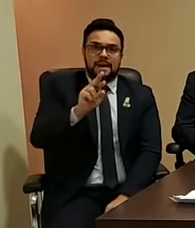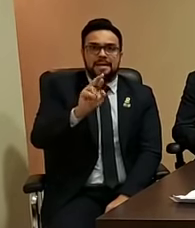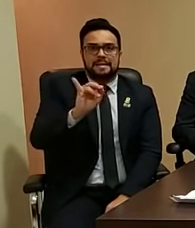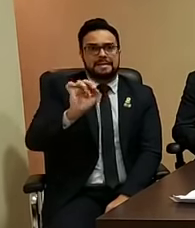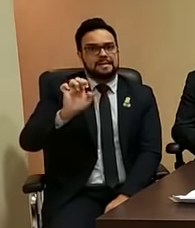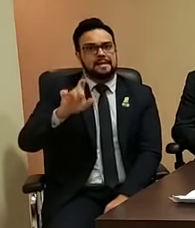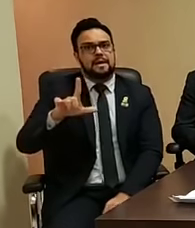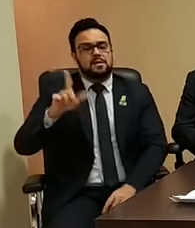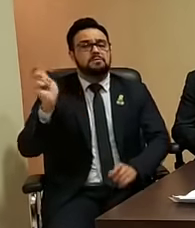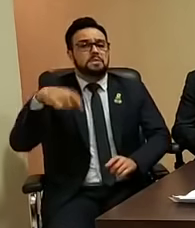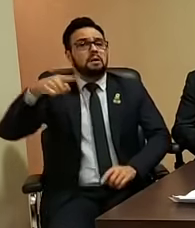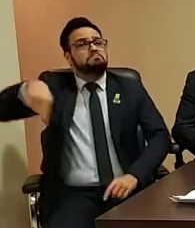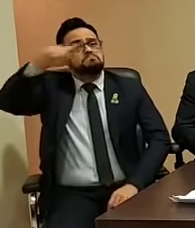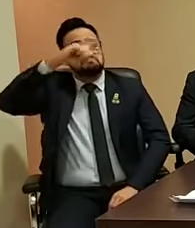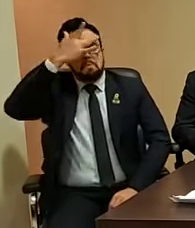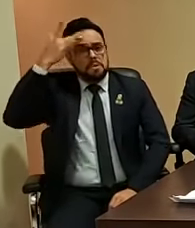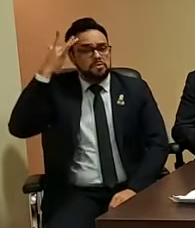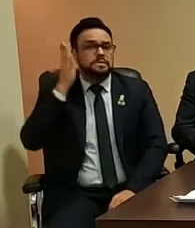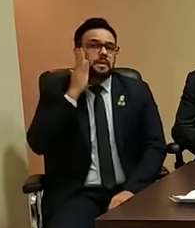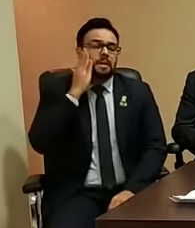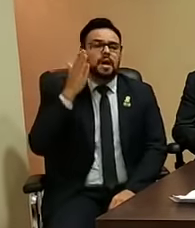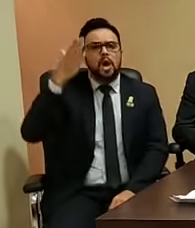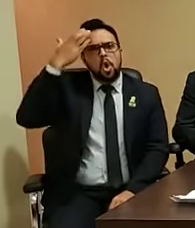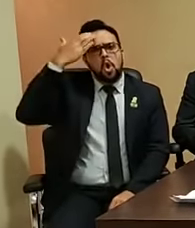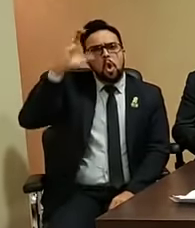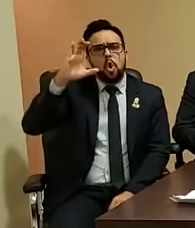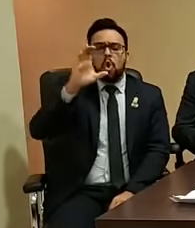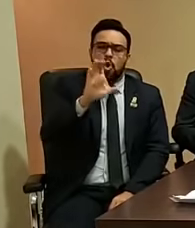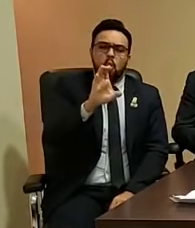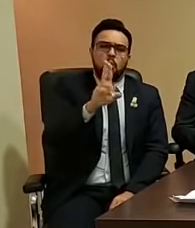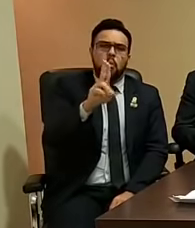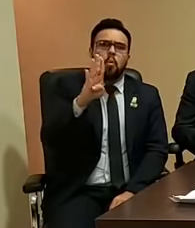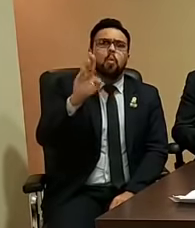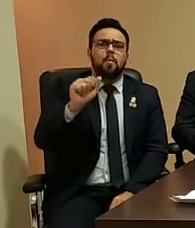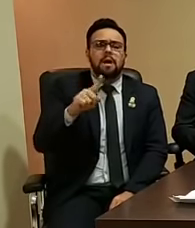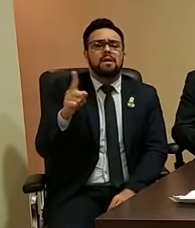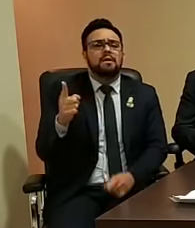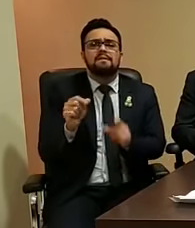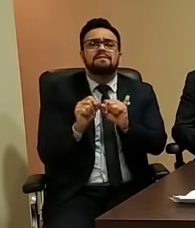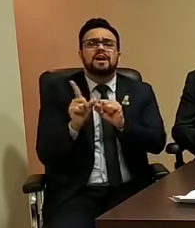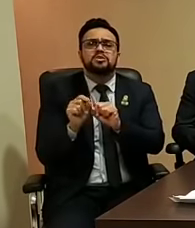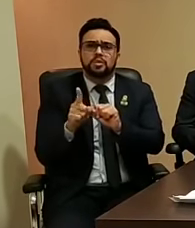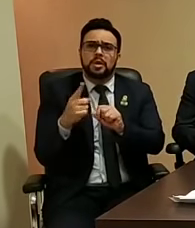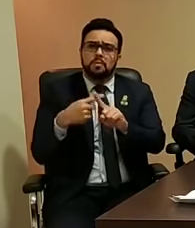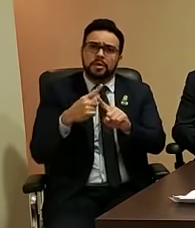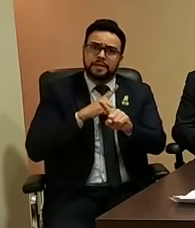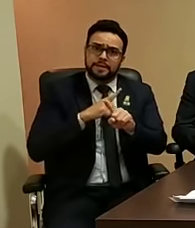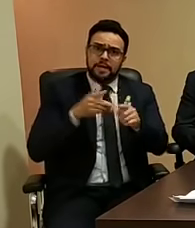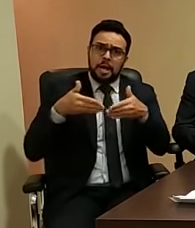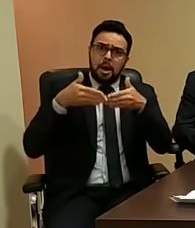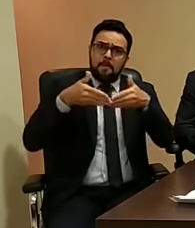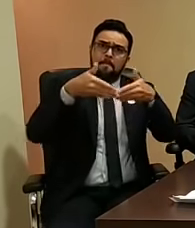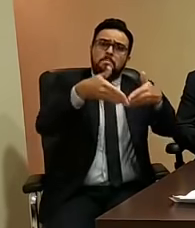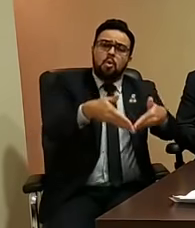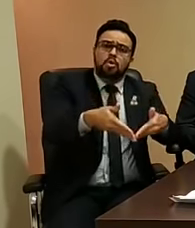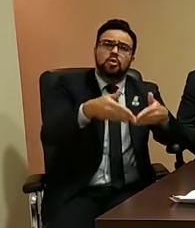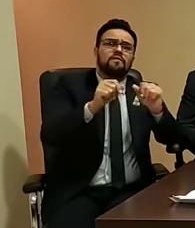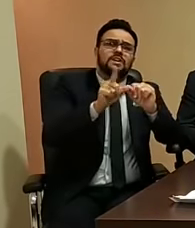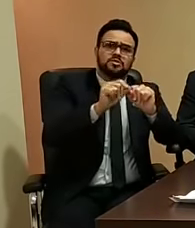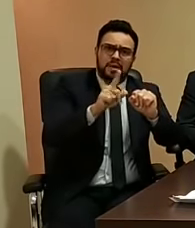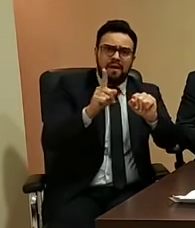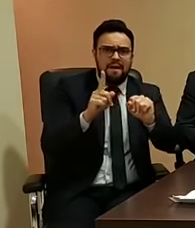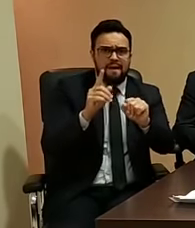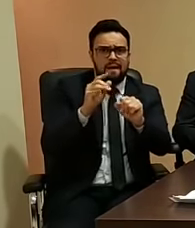que está ali. O que que Cuba produz para ter um porto de primeira como foi o Mariel? Qual é o que que produz exportação de Cuba?